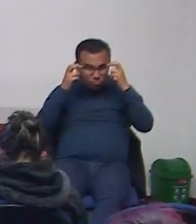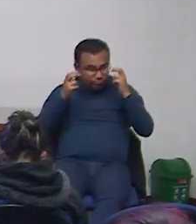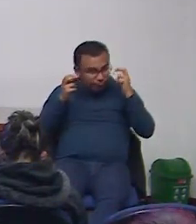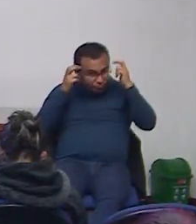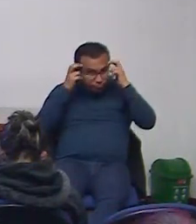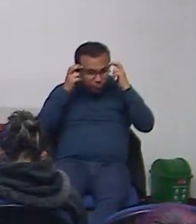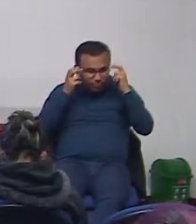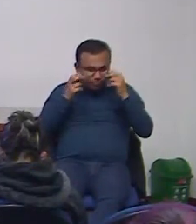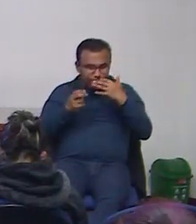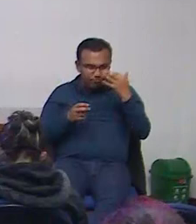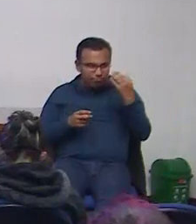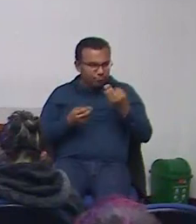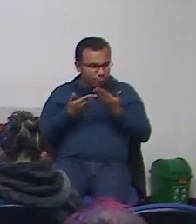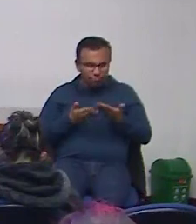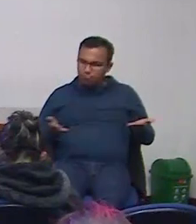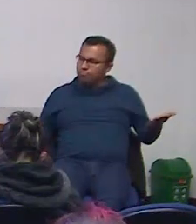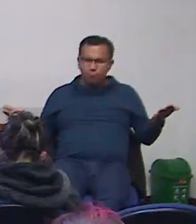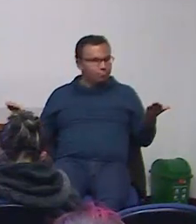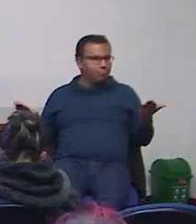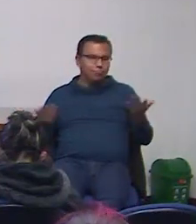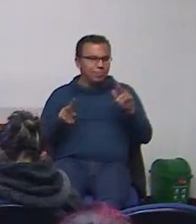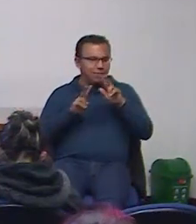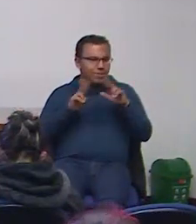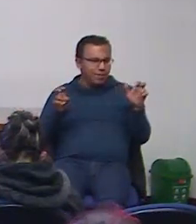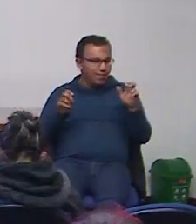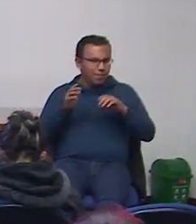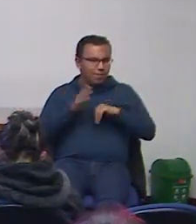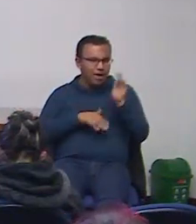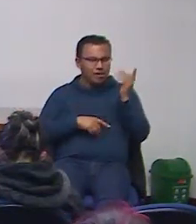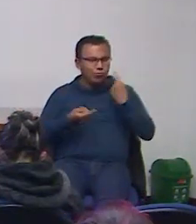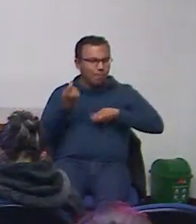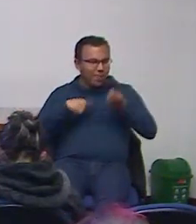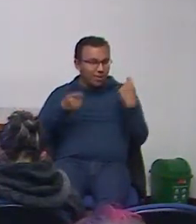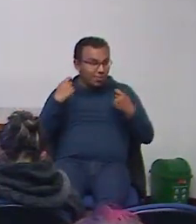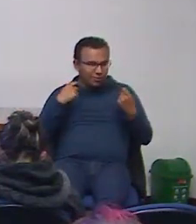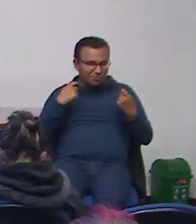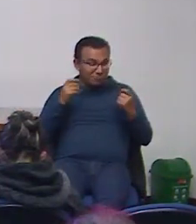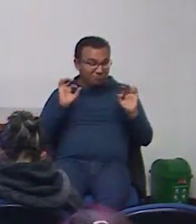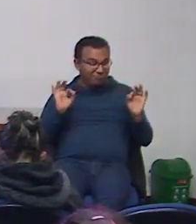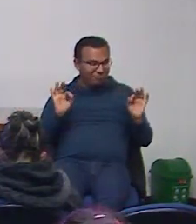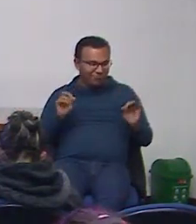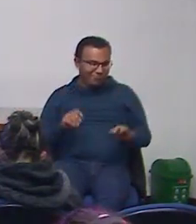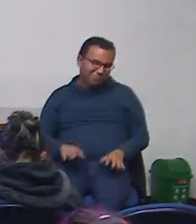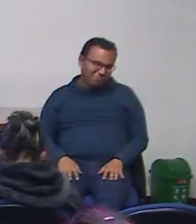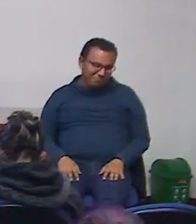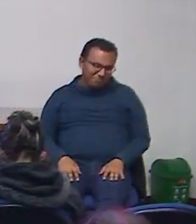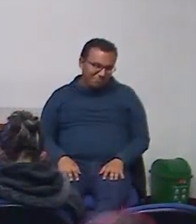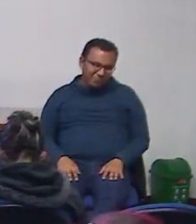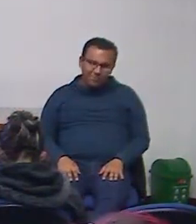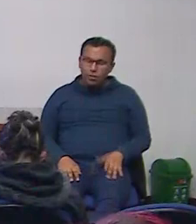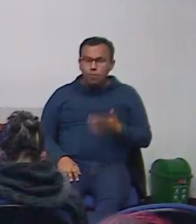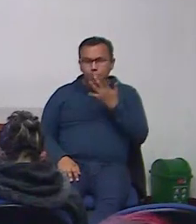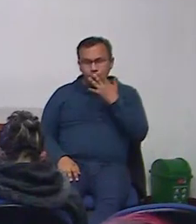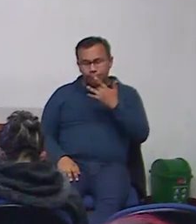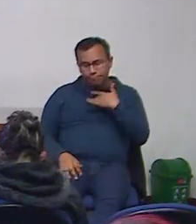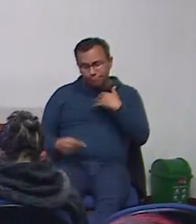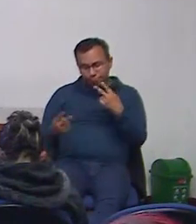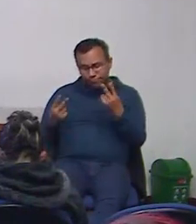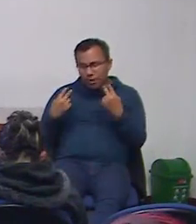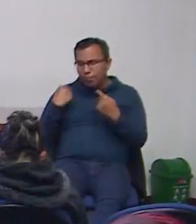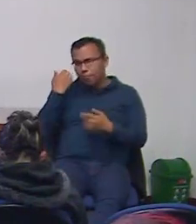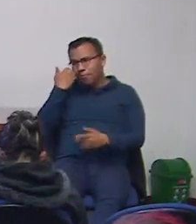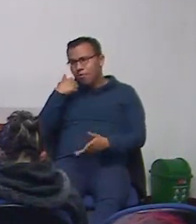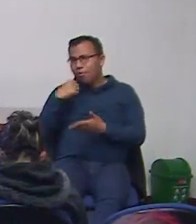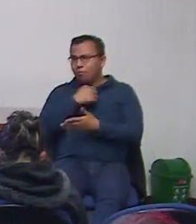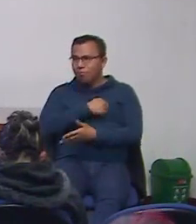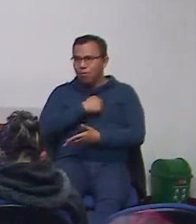es es esto mi tema yo soy mal vendedor entonces Y a mí generar pesar no me gusta ir a decir